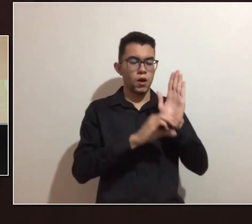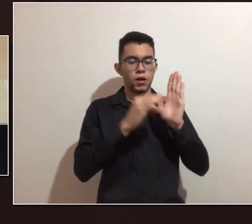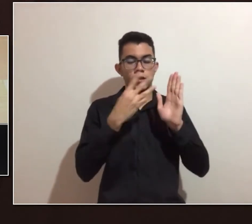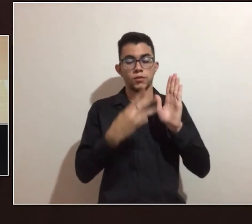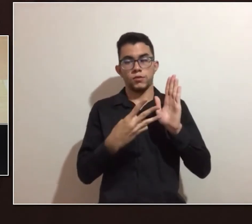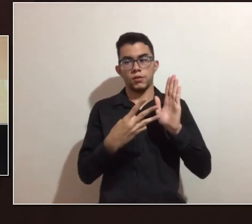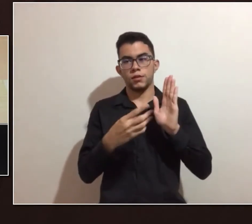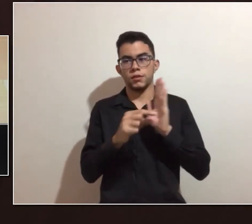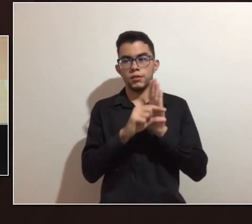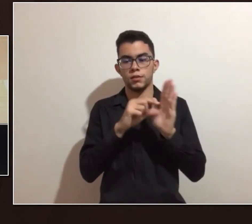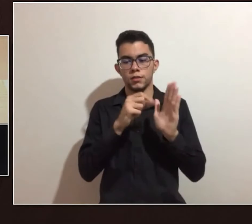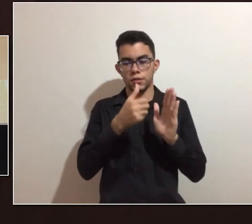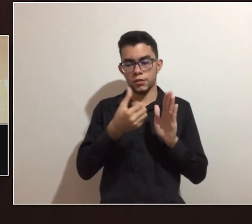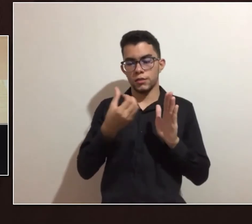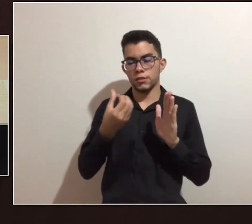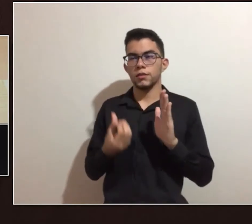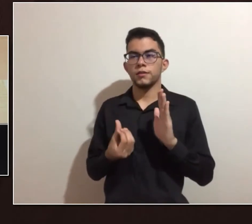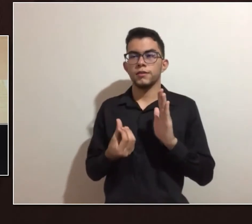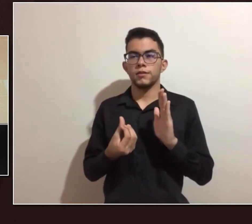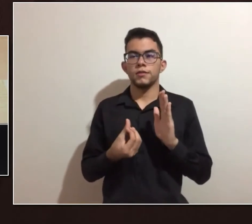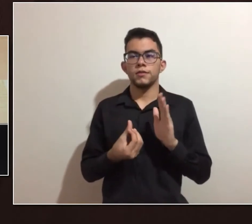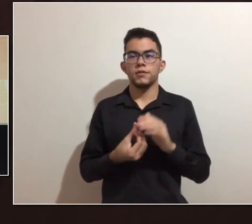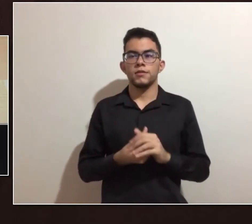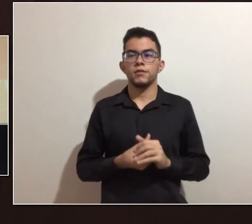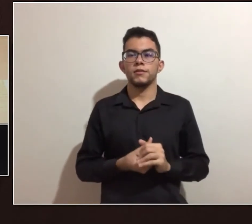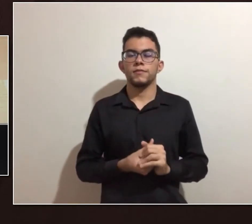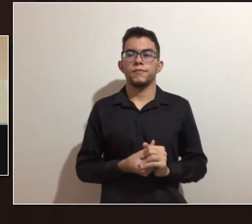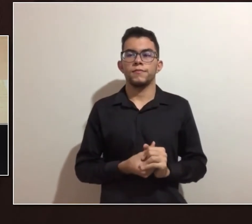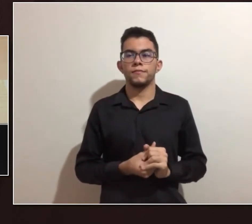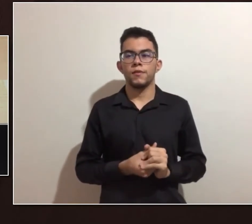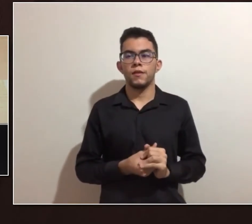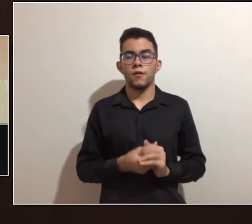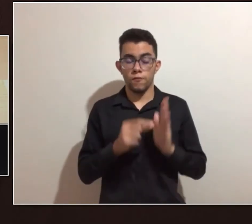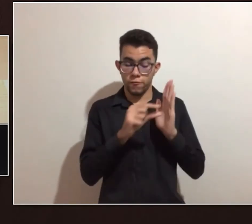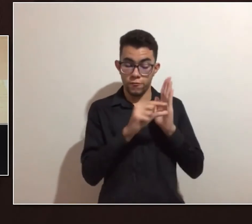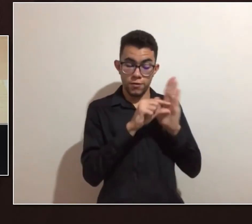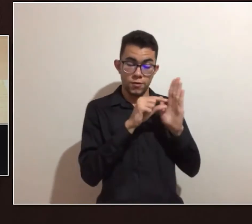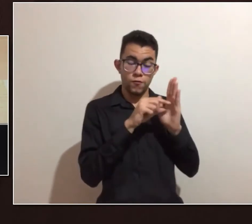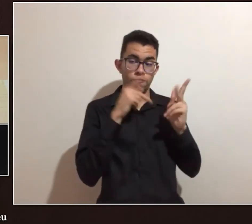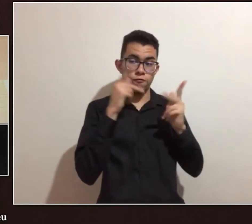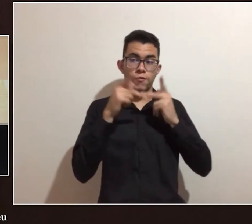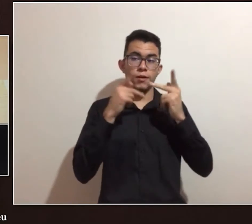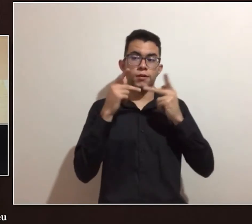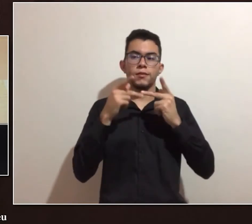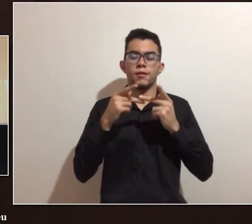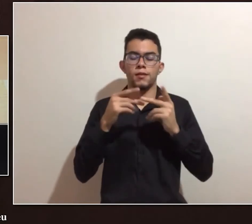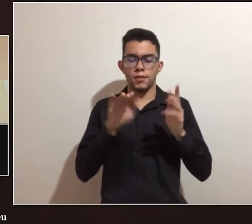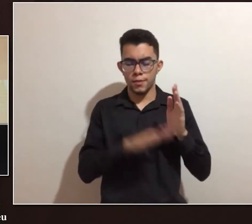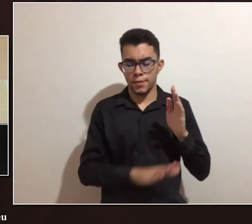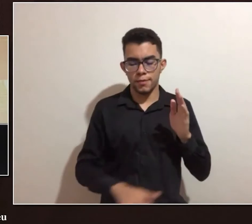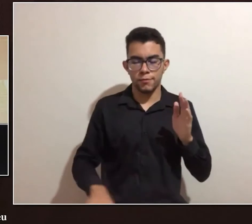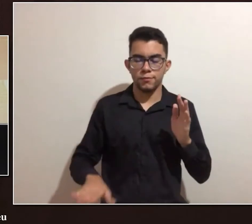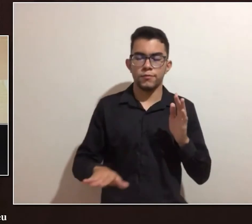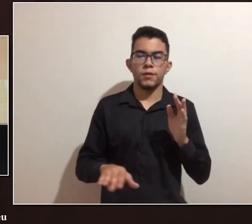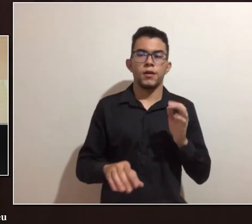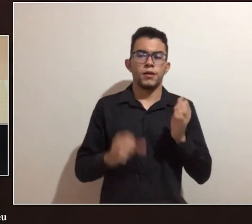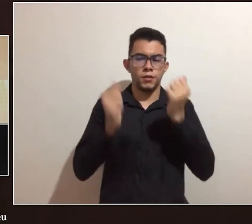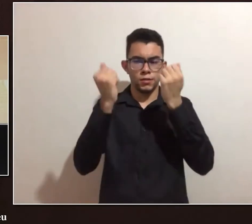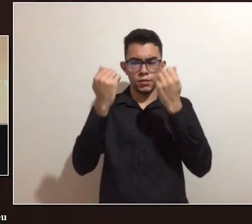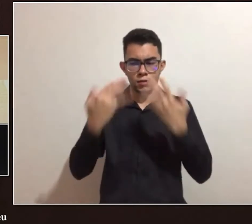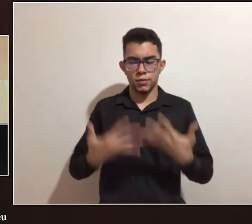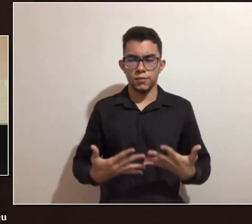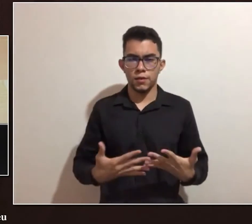Quando era criança eu tinha que recitar esse versículo, tá? Porque Deus amou ao mundo de